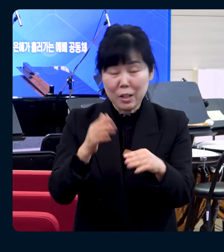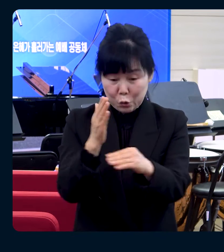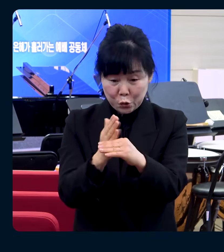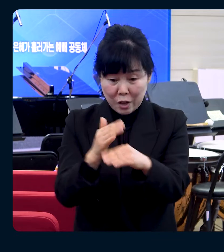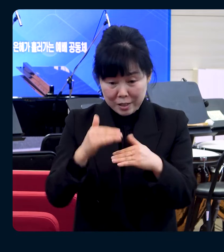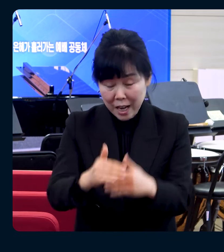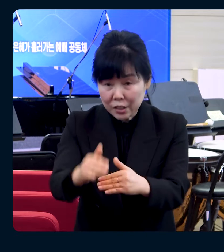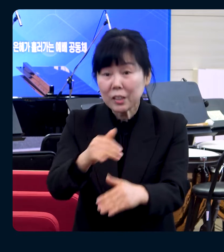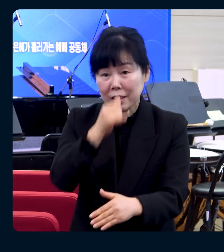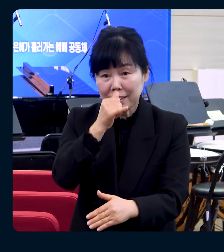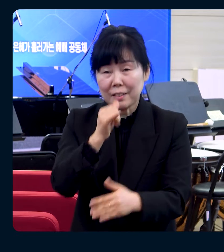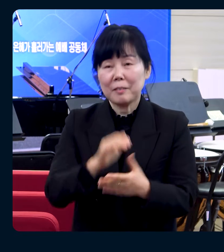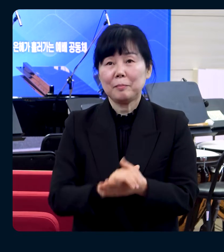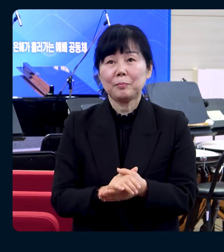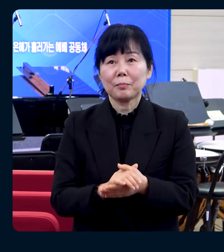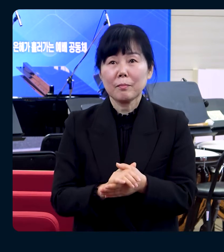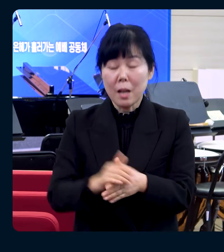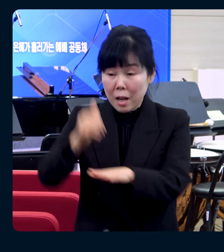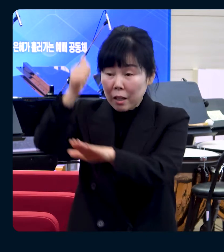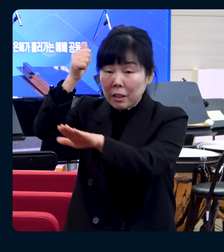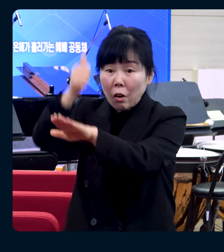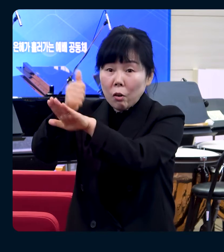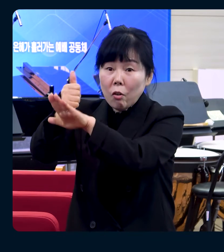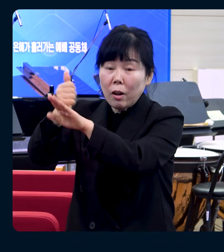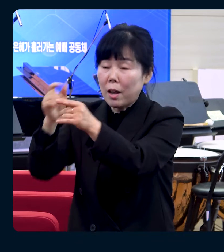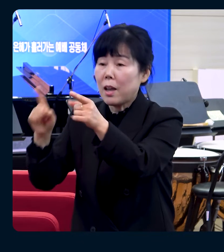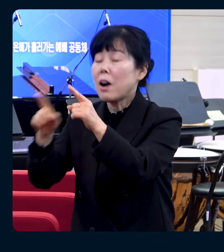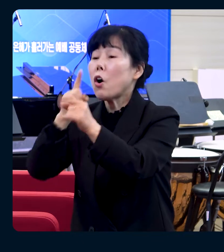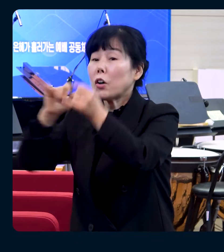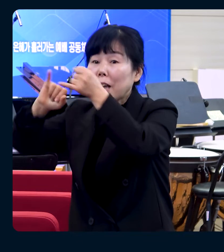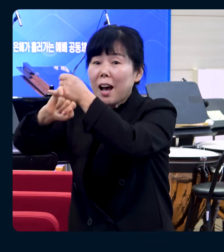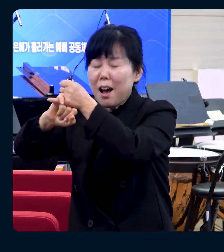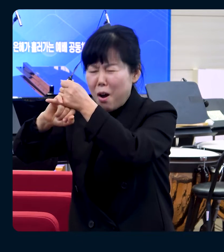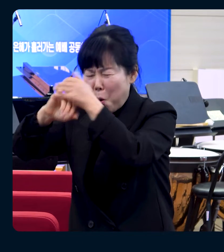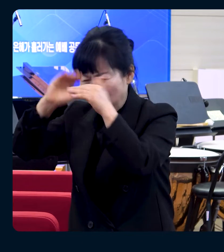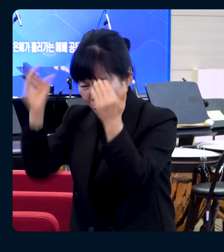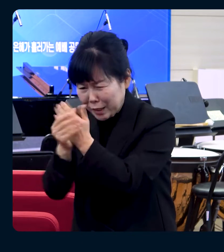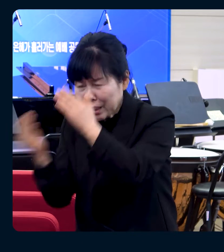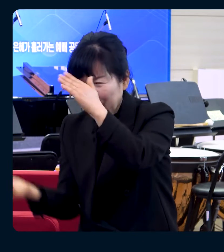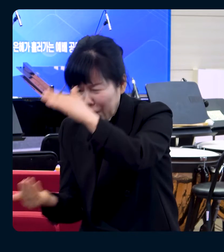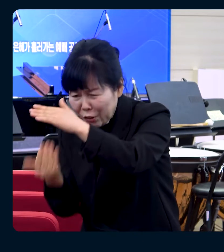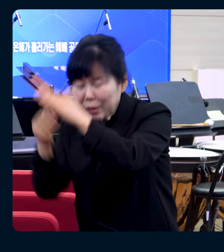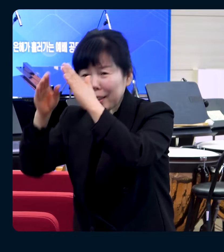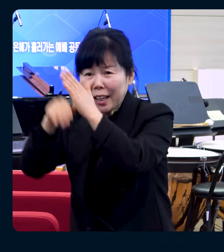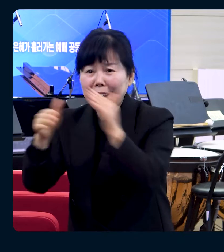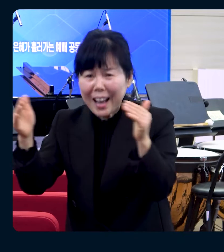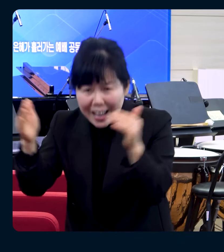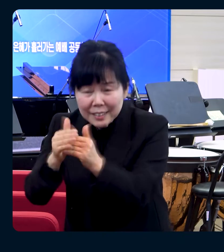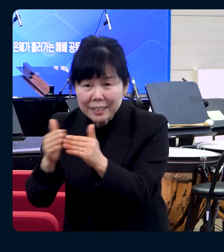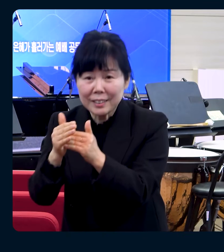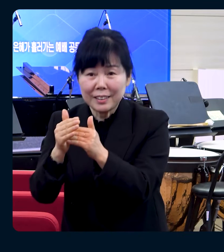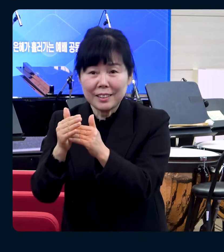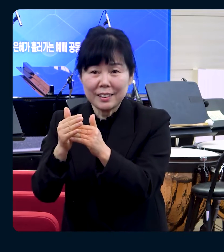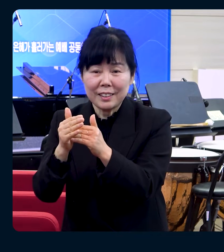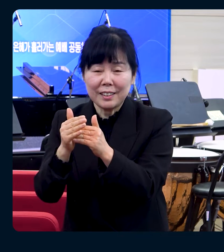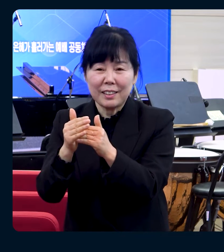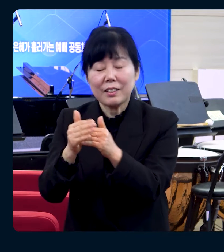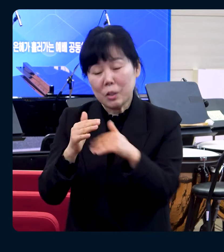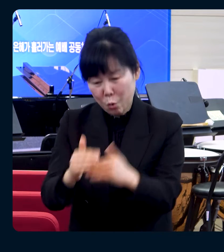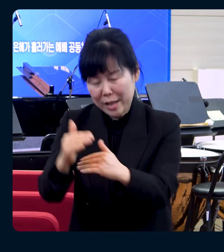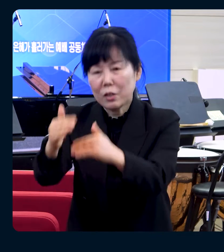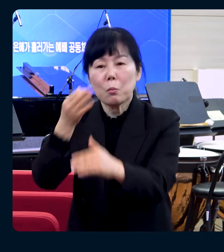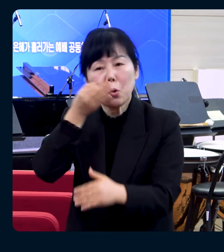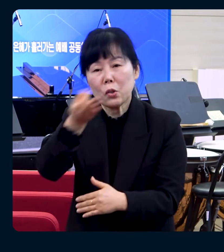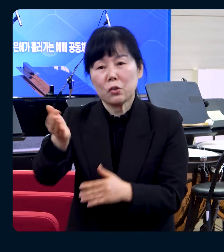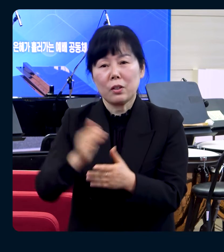과정이에요. 그러니까 궁극적인 언약의 성취, 아브라함에게는 그것이 바로 뭐예요? 복의 근원되는